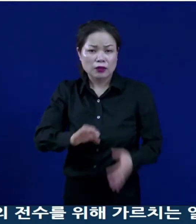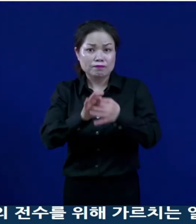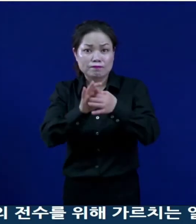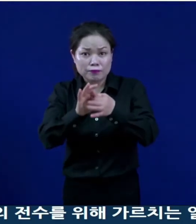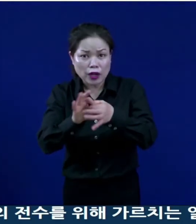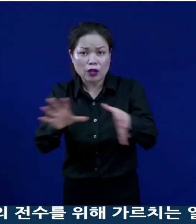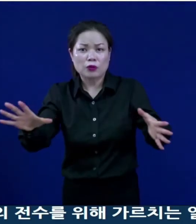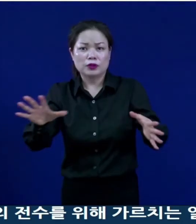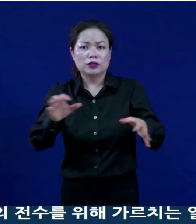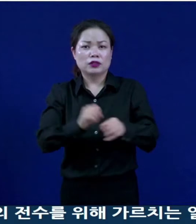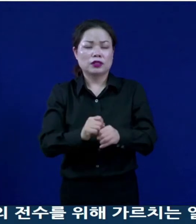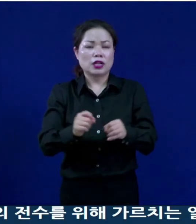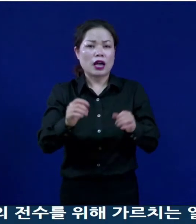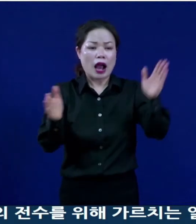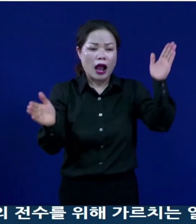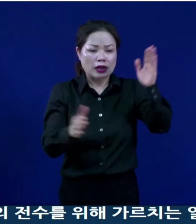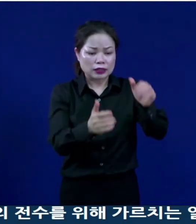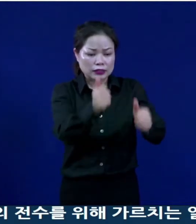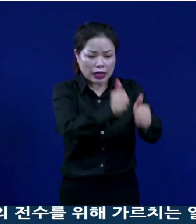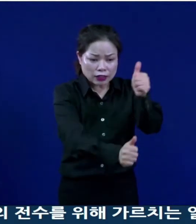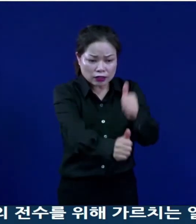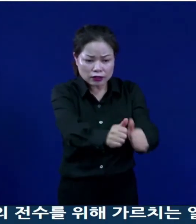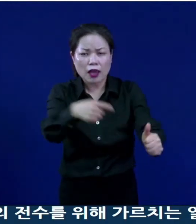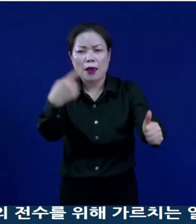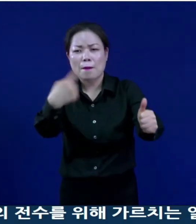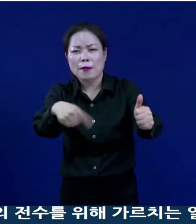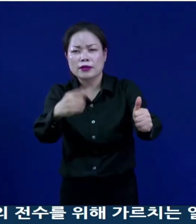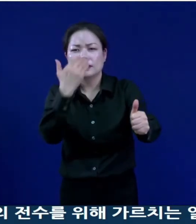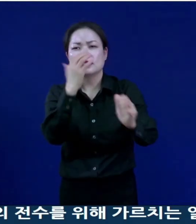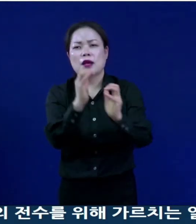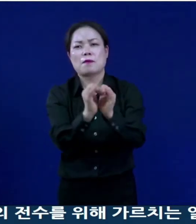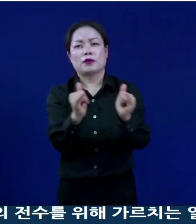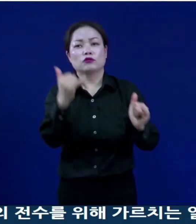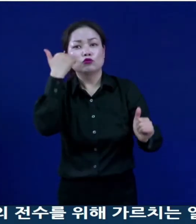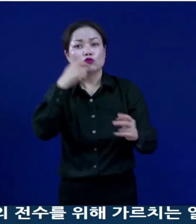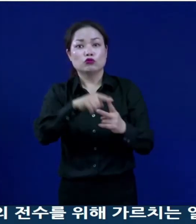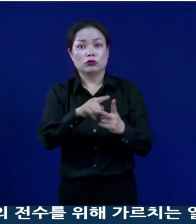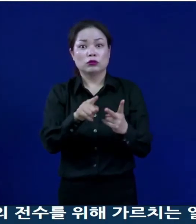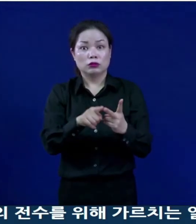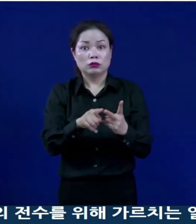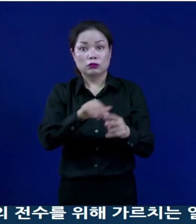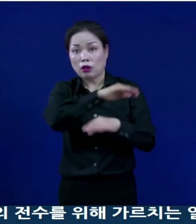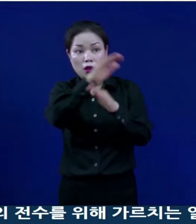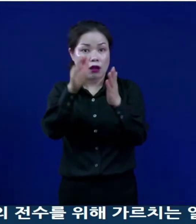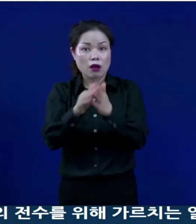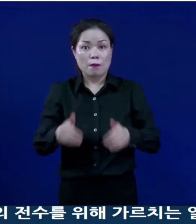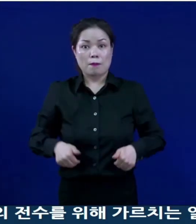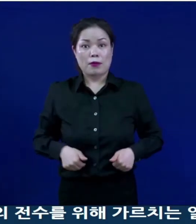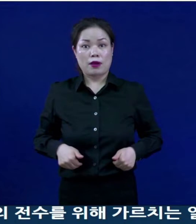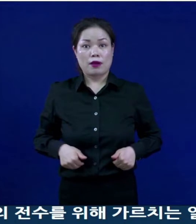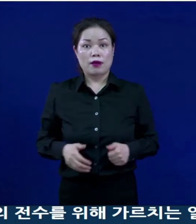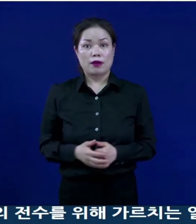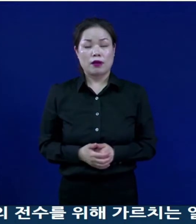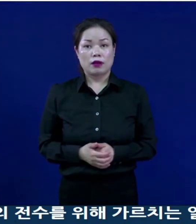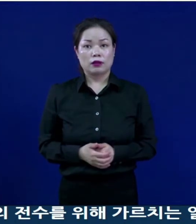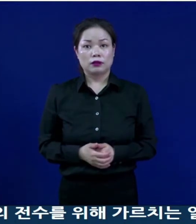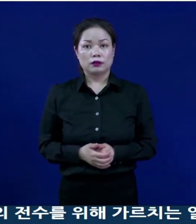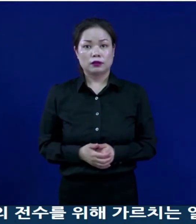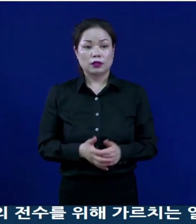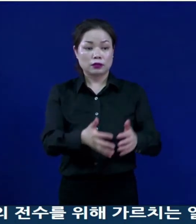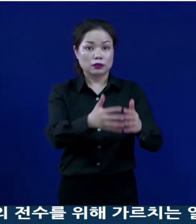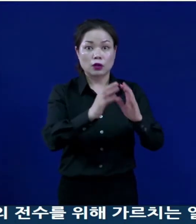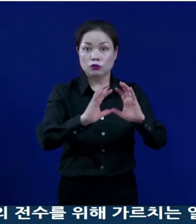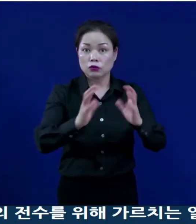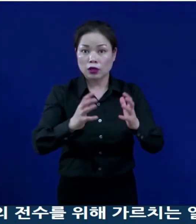신앙원에서 양육되도록 가르쳐야 하는 의무는 이스라엘 백성이라면 누구에게나 있었습니다. 그래야 세운